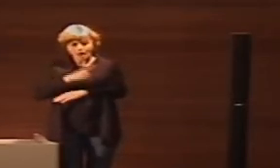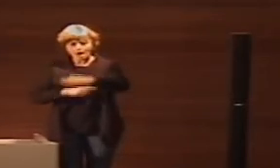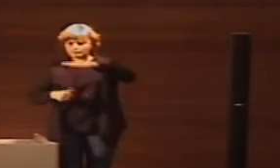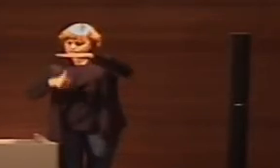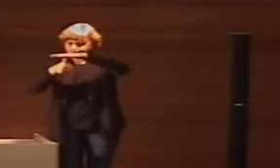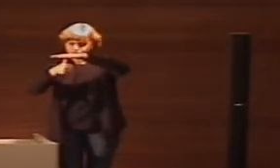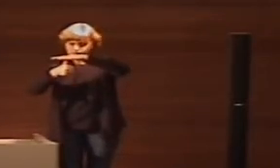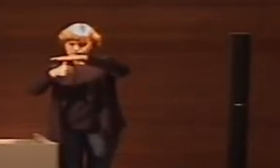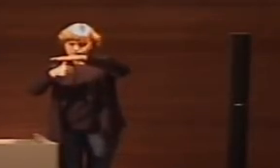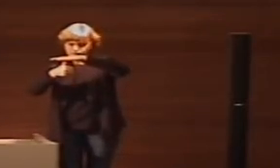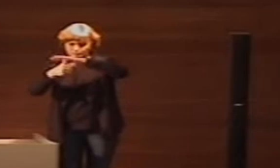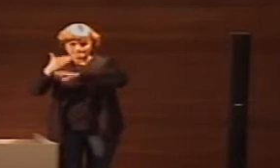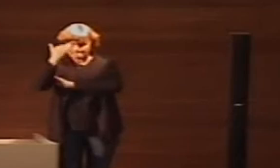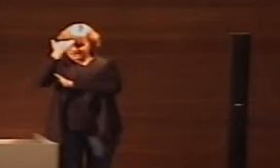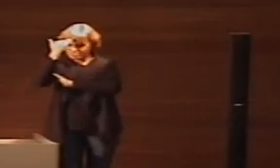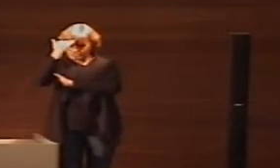¿no? Entonces,